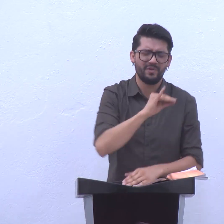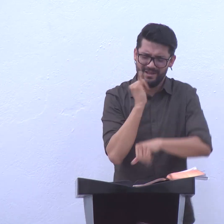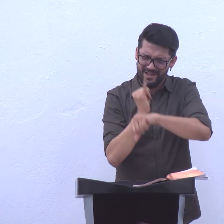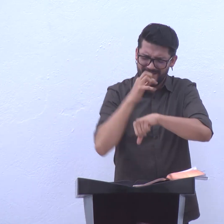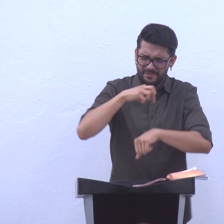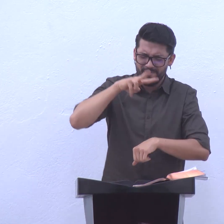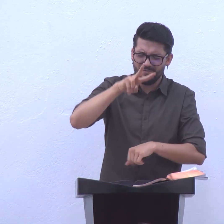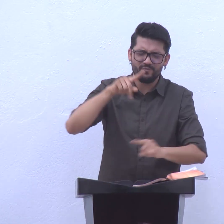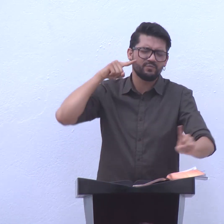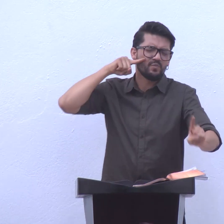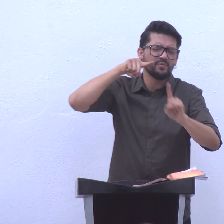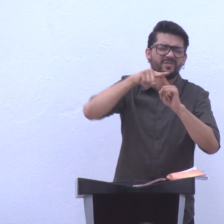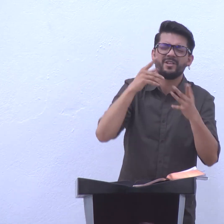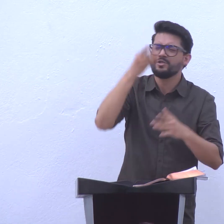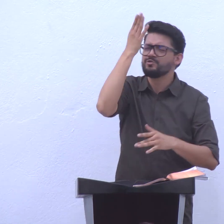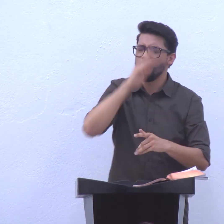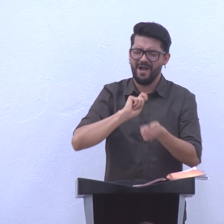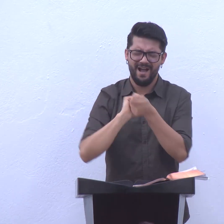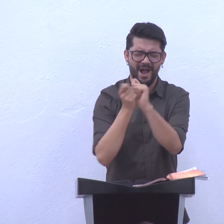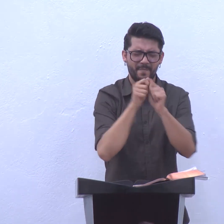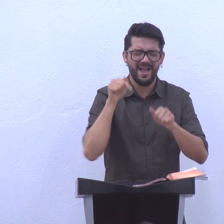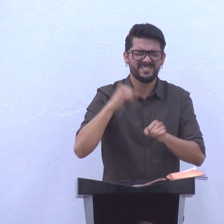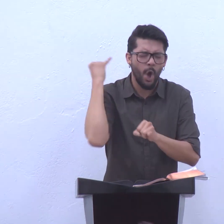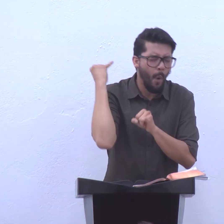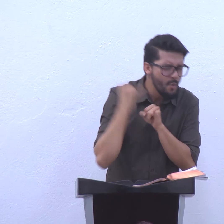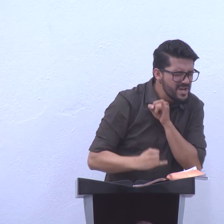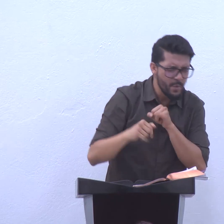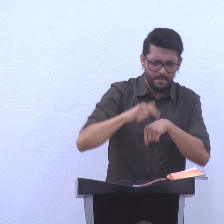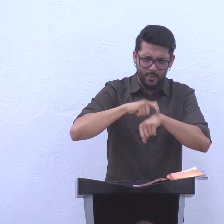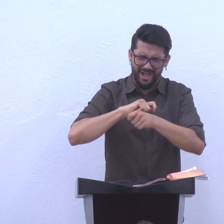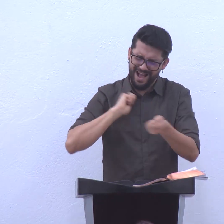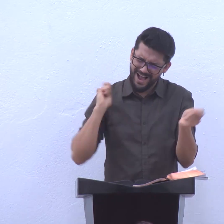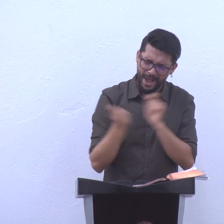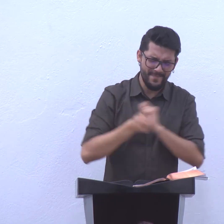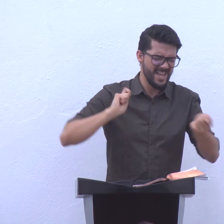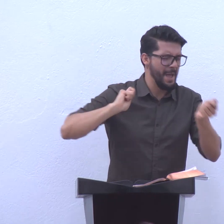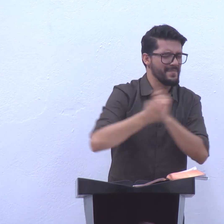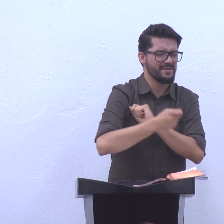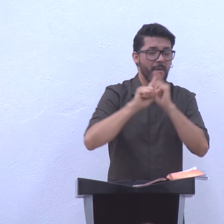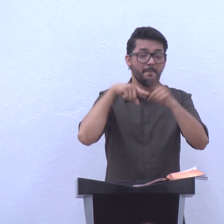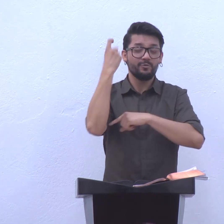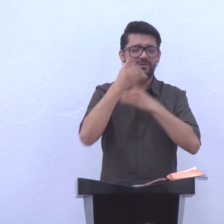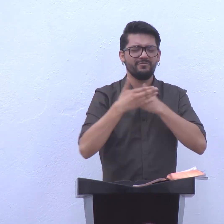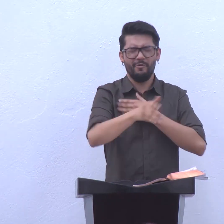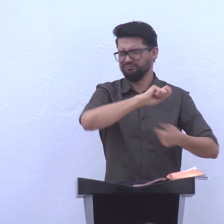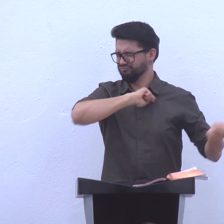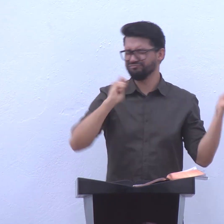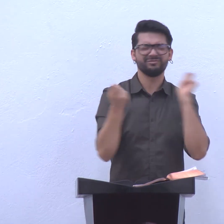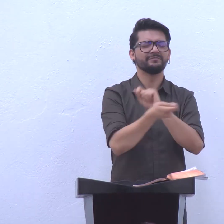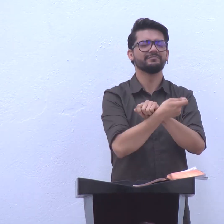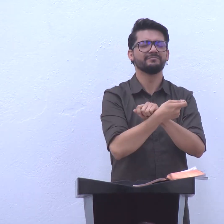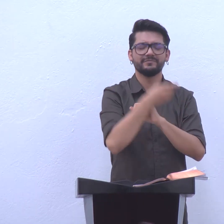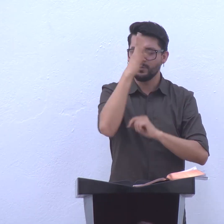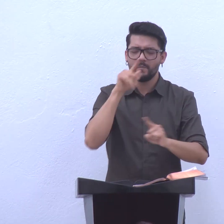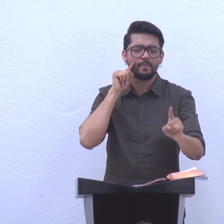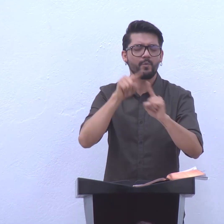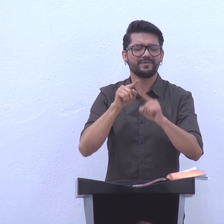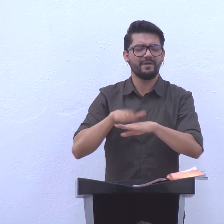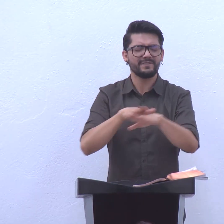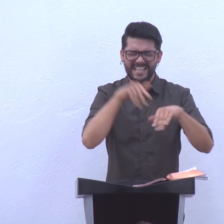dirijas. Hoy clamamos como iglesia, gracias porque tú vas a traer cambios para tu iglesia Palabra Viva. Cambios, ya no va a haber control